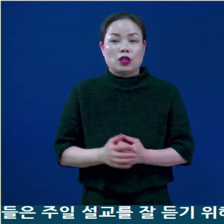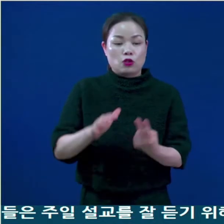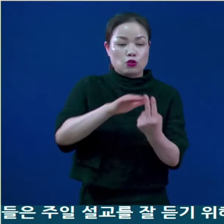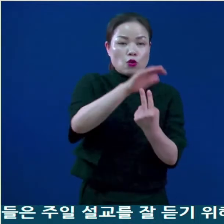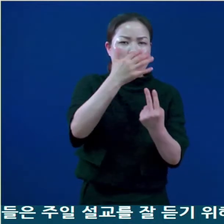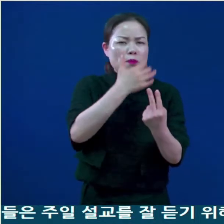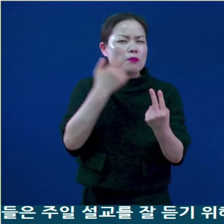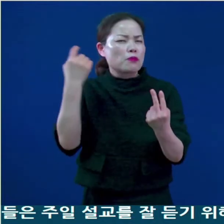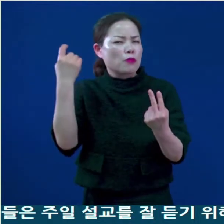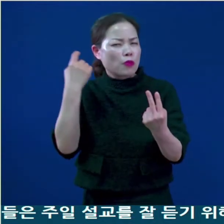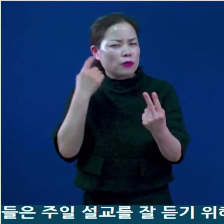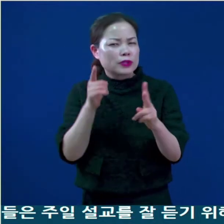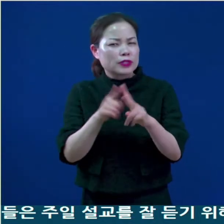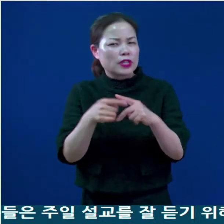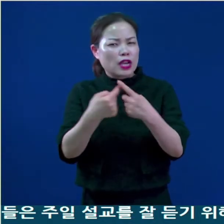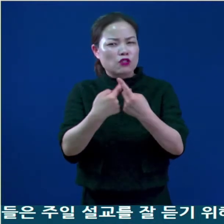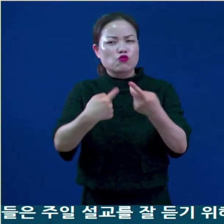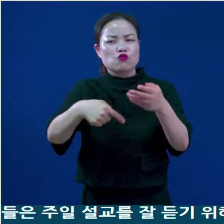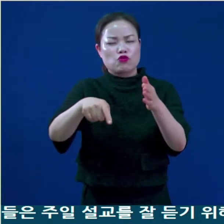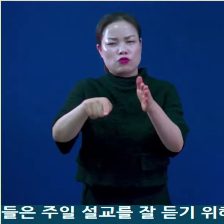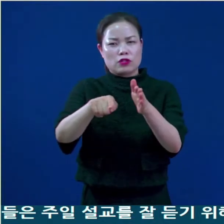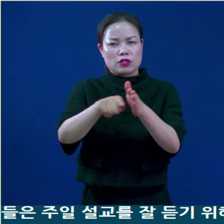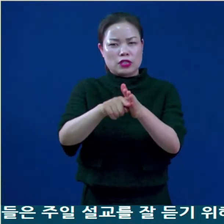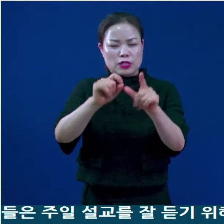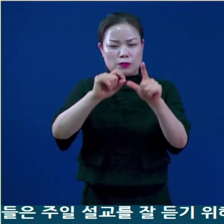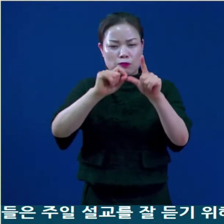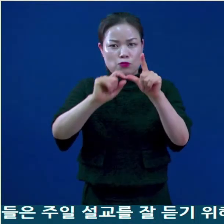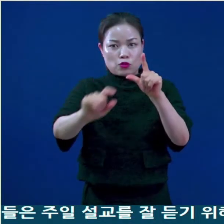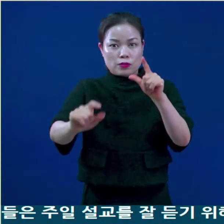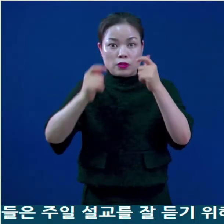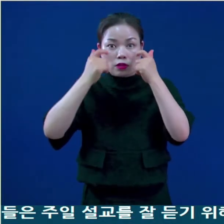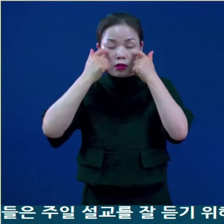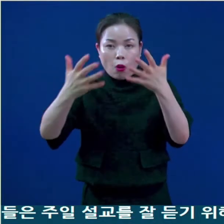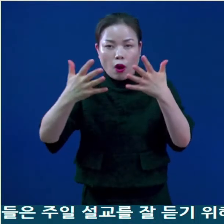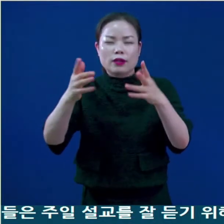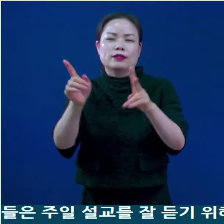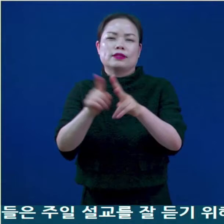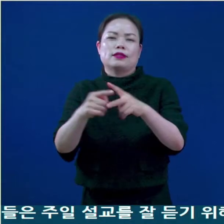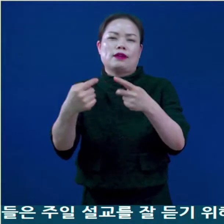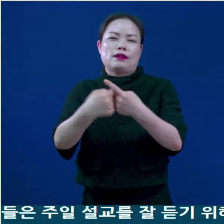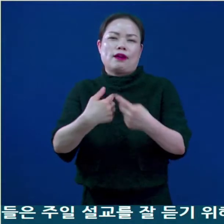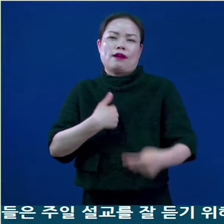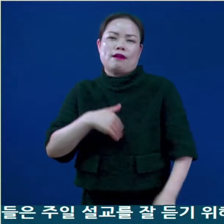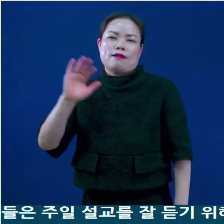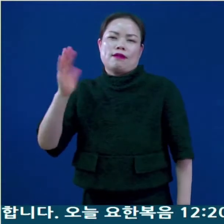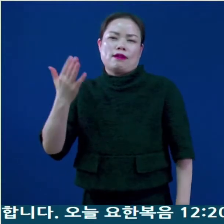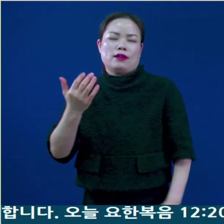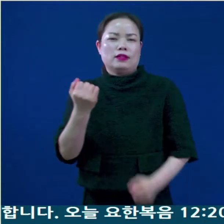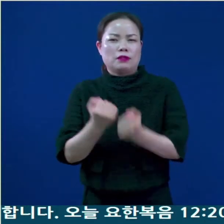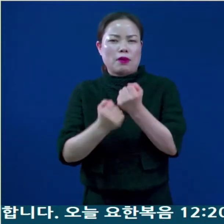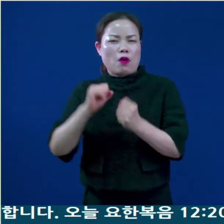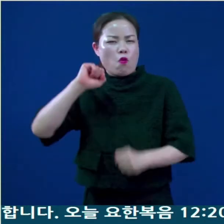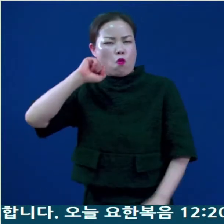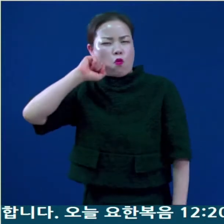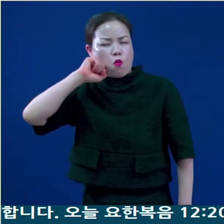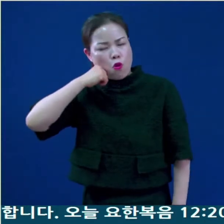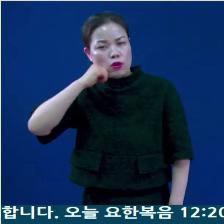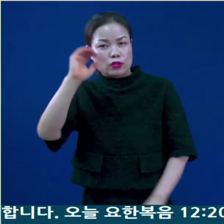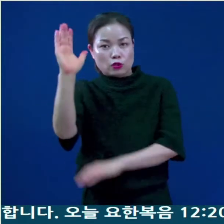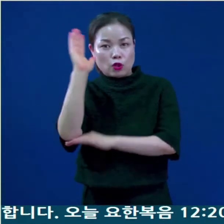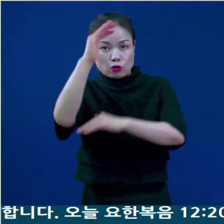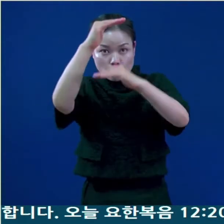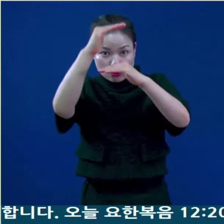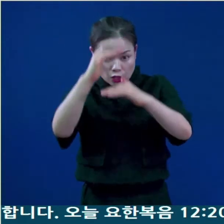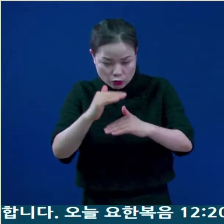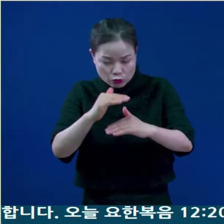요한복음을 이해하려면 이 부분을 정확히 이해해야 됩니다. 이 부분이 설명하기가 참 어려워요. 특별히 설교 중에